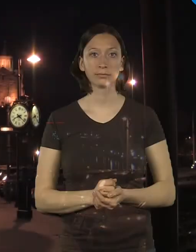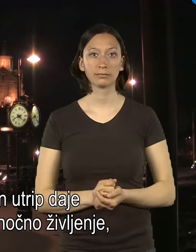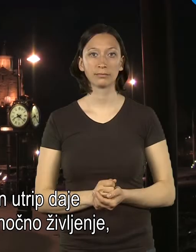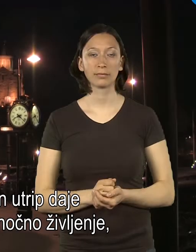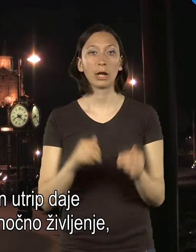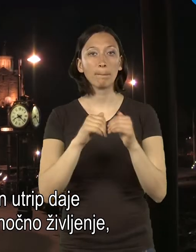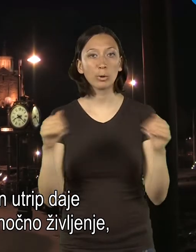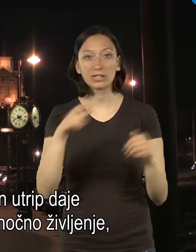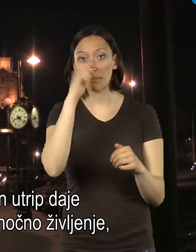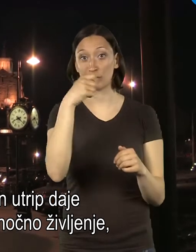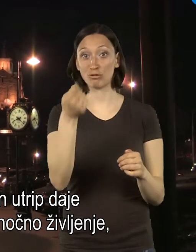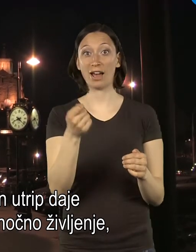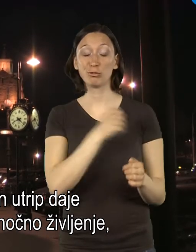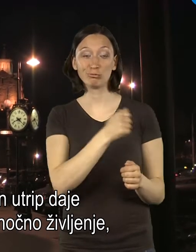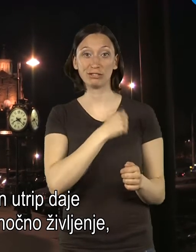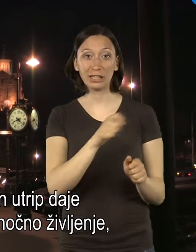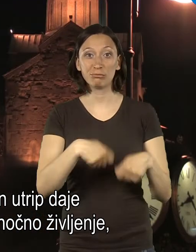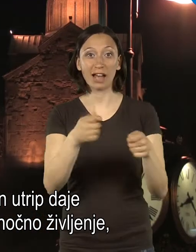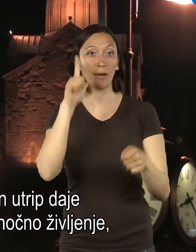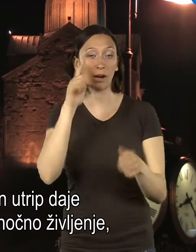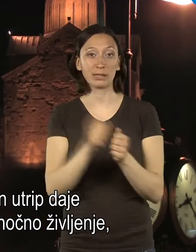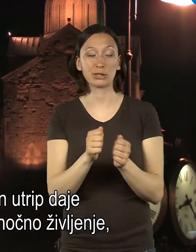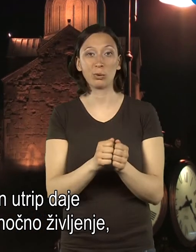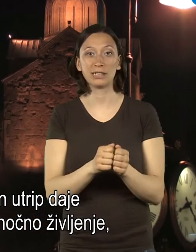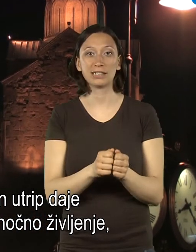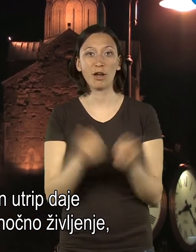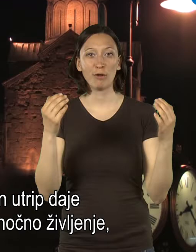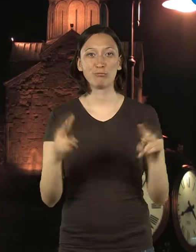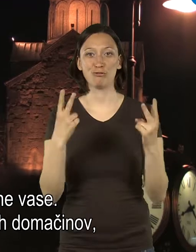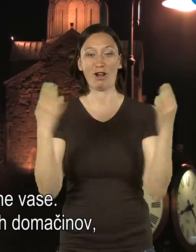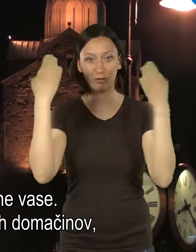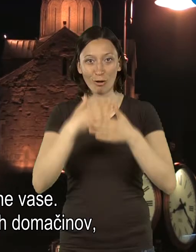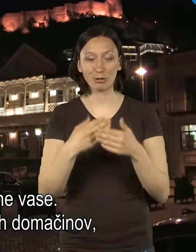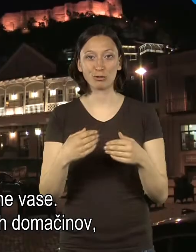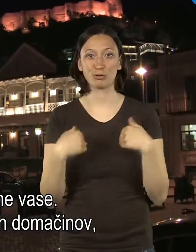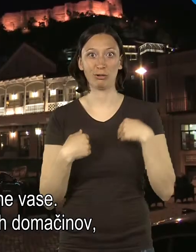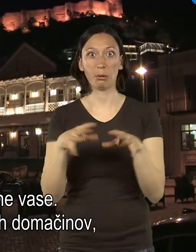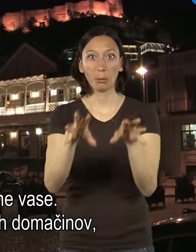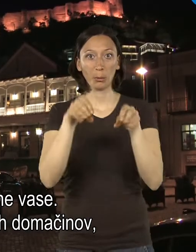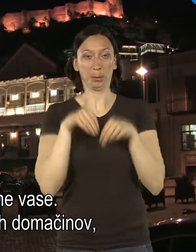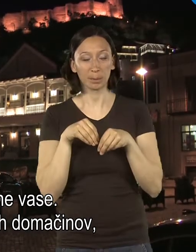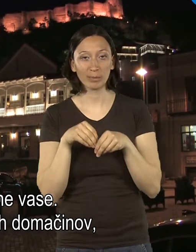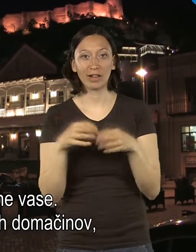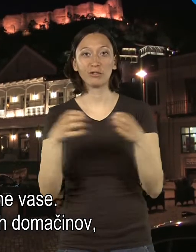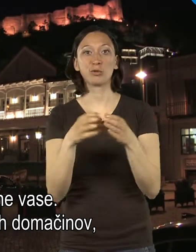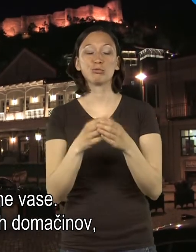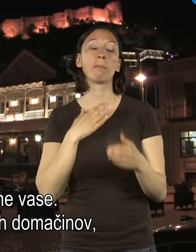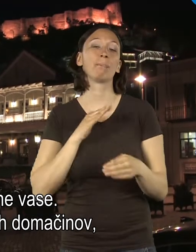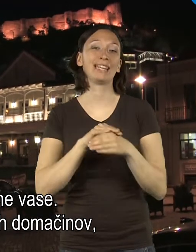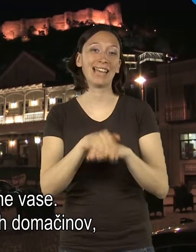Poseben čar in utrip daje prestolnici pestro nočno življenje, ki te potegne vase. V družbi prijaznih domačinov,